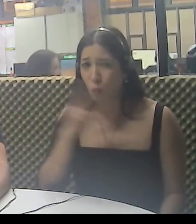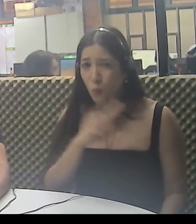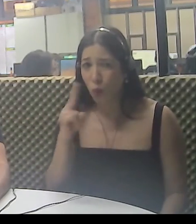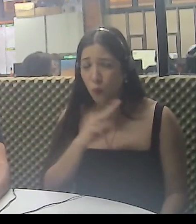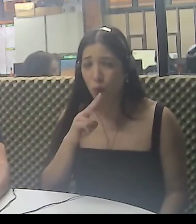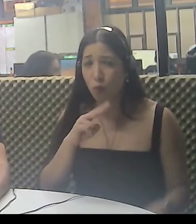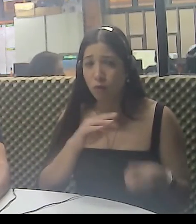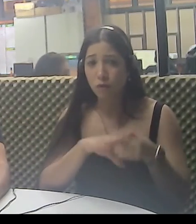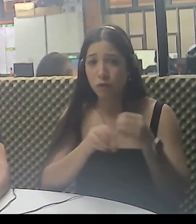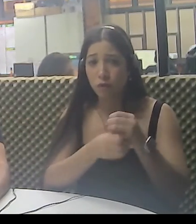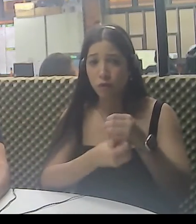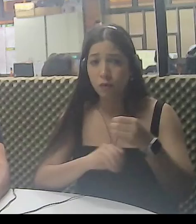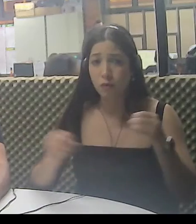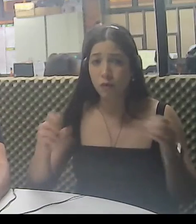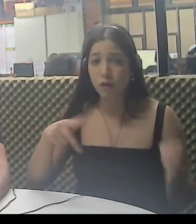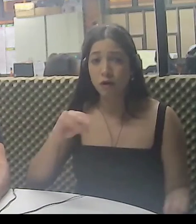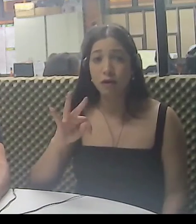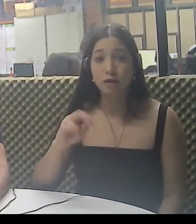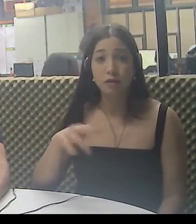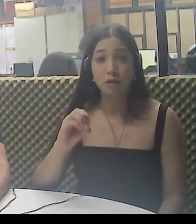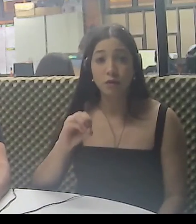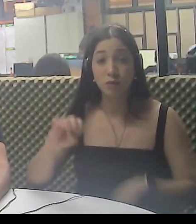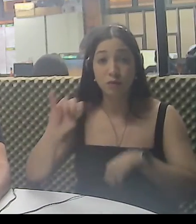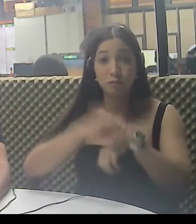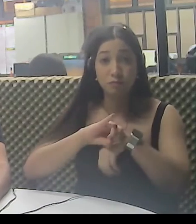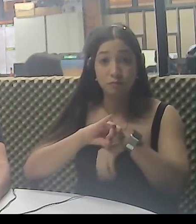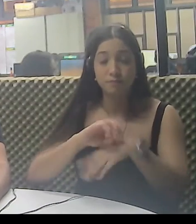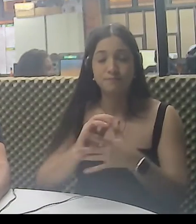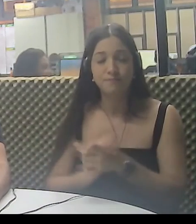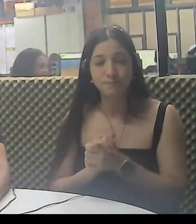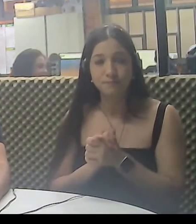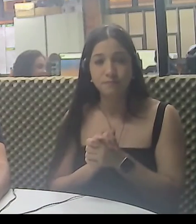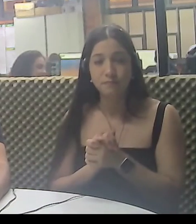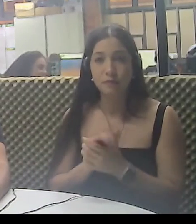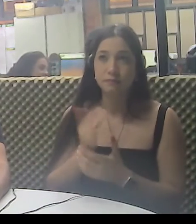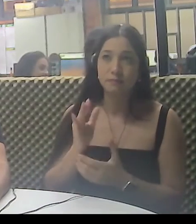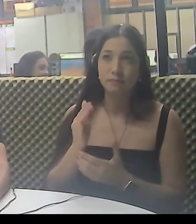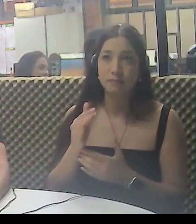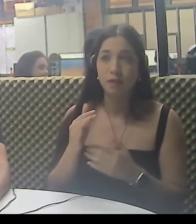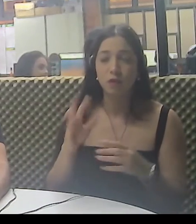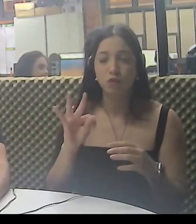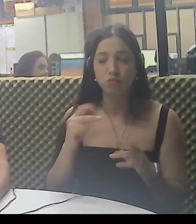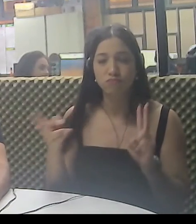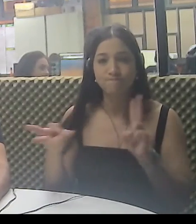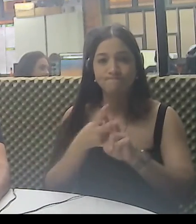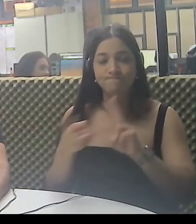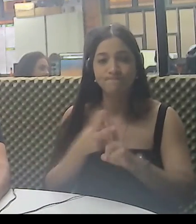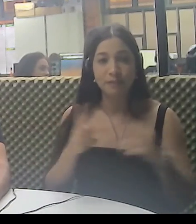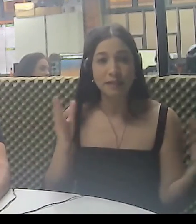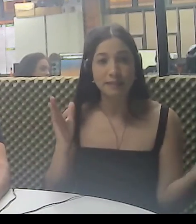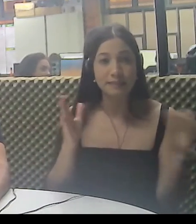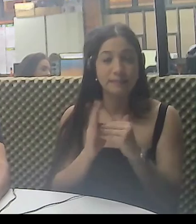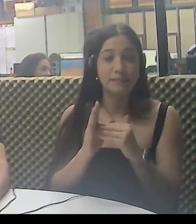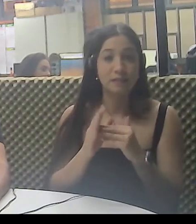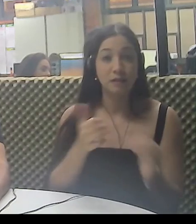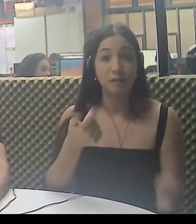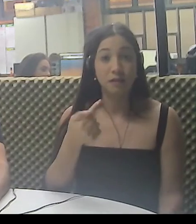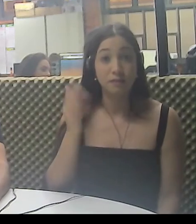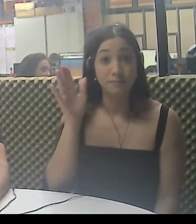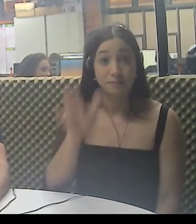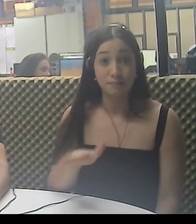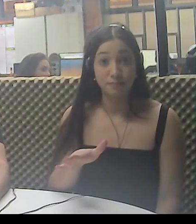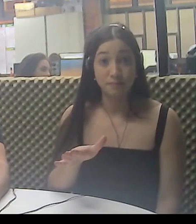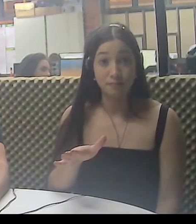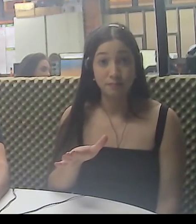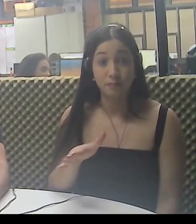rede de esgoto da rua Quintino Bocaiúva, no centro da cidade. A previsão é que a via fique totalmente interditada até às 5 horas da tarde,